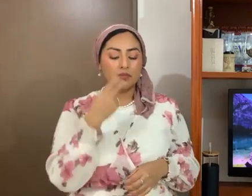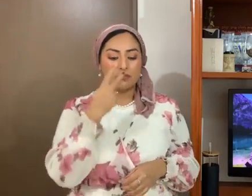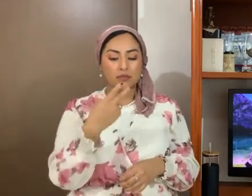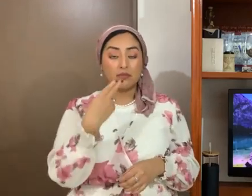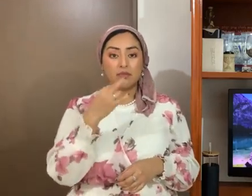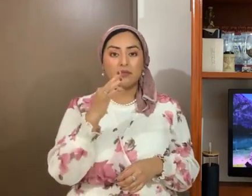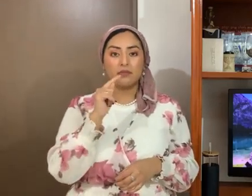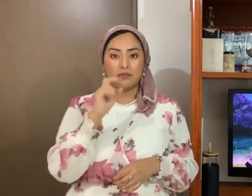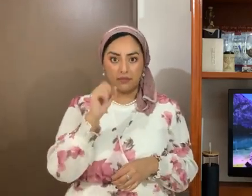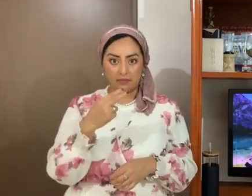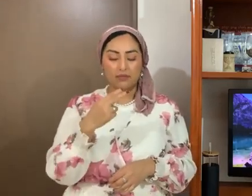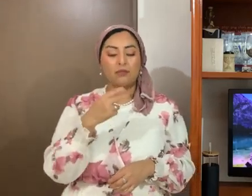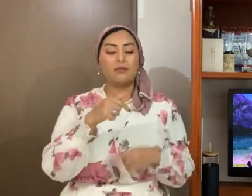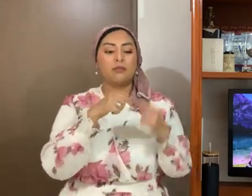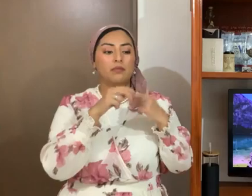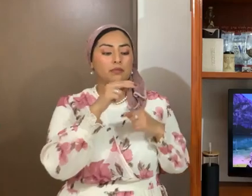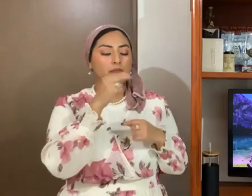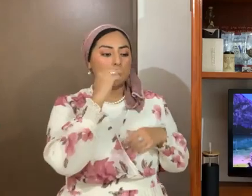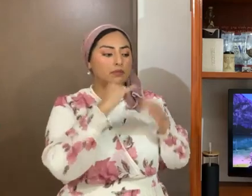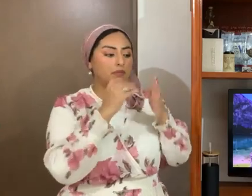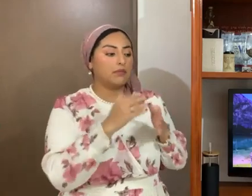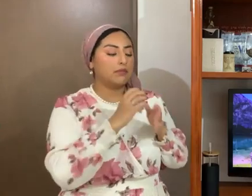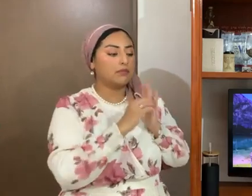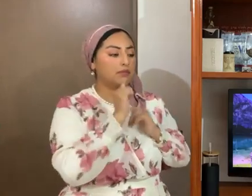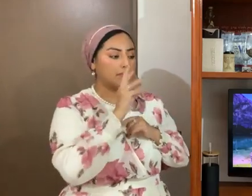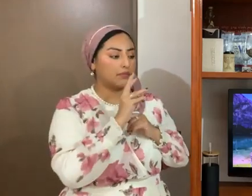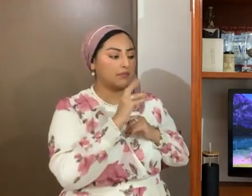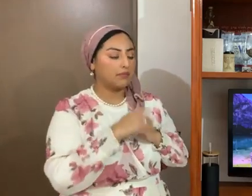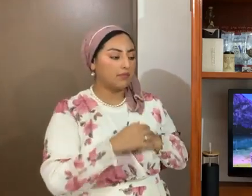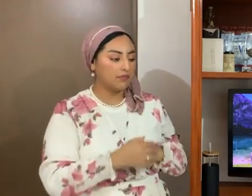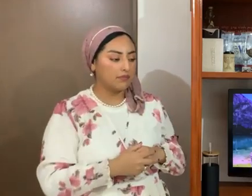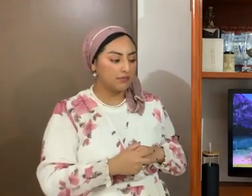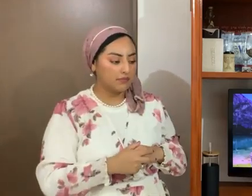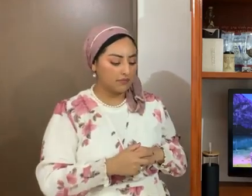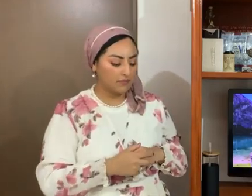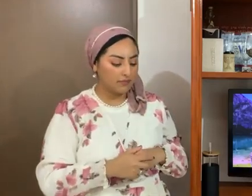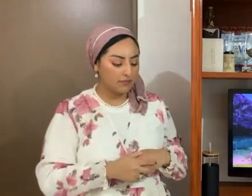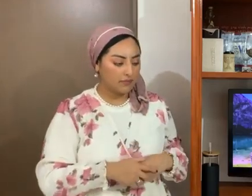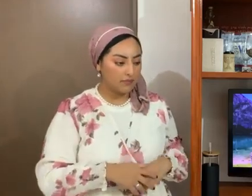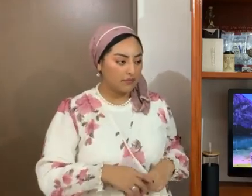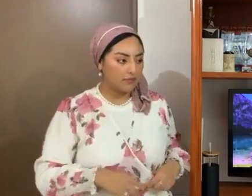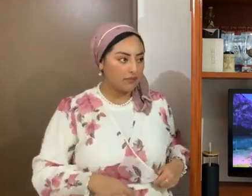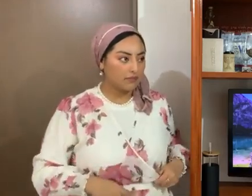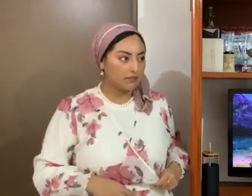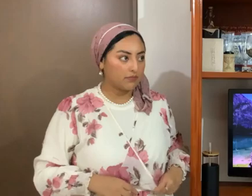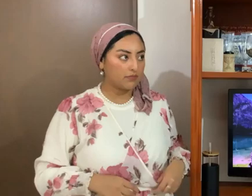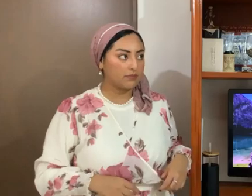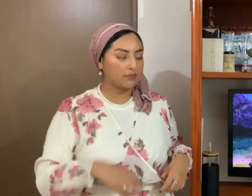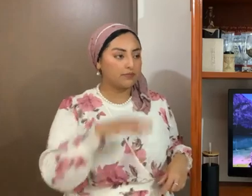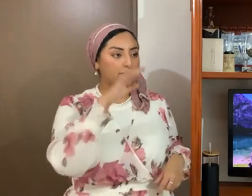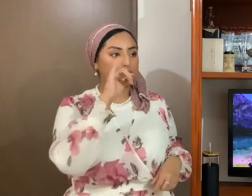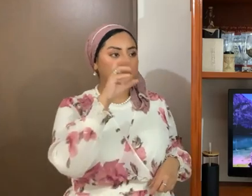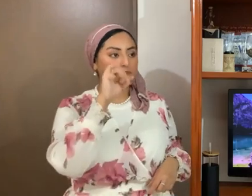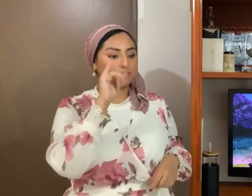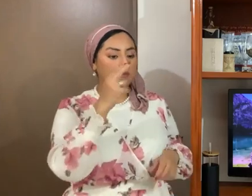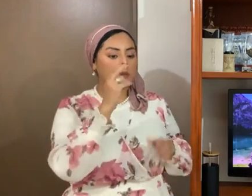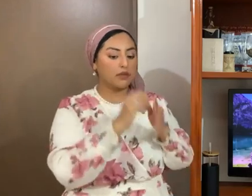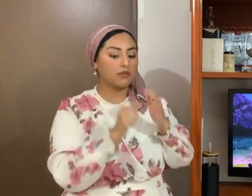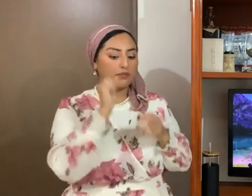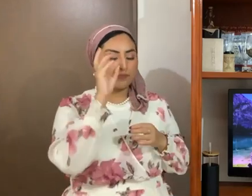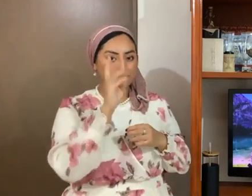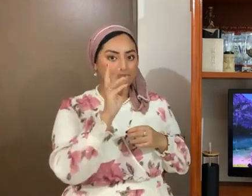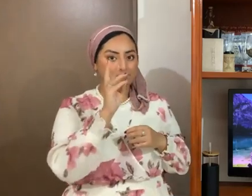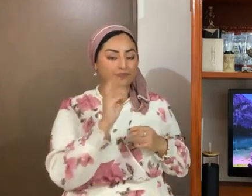la Haftará, vamos a Isaías capítulo 6. Vamos para allá. Isaías capítulo